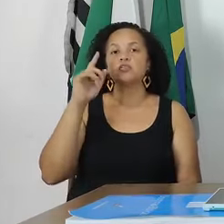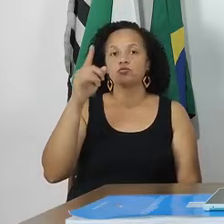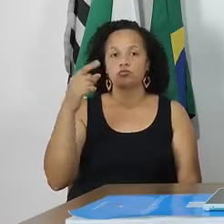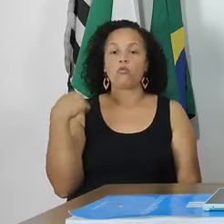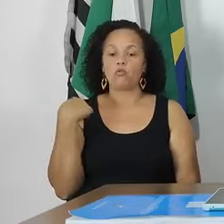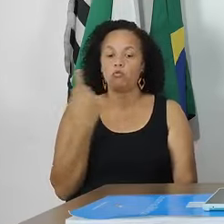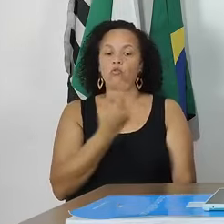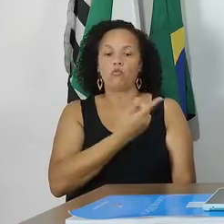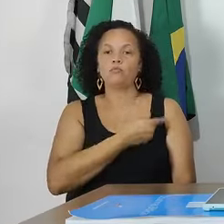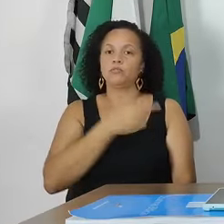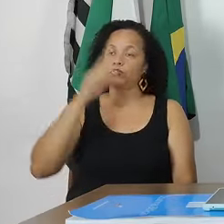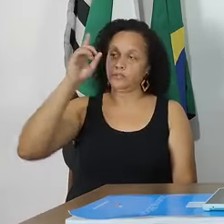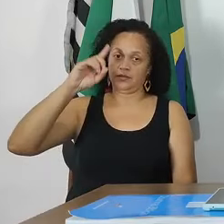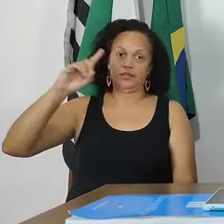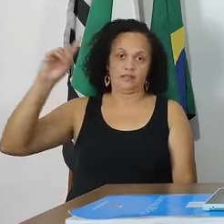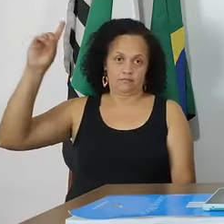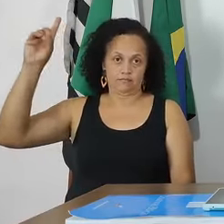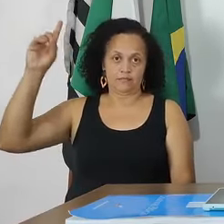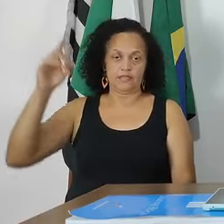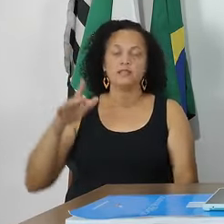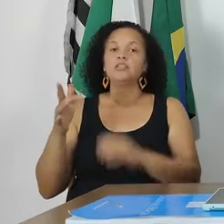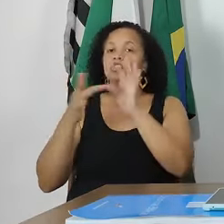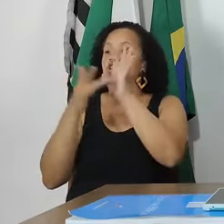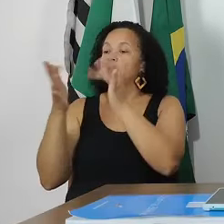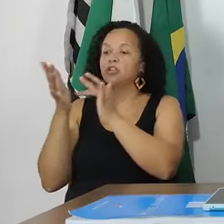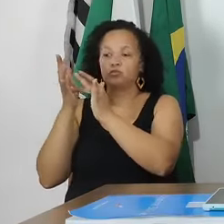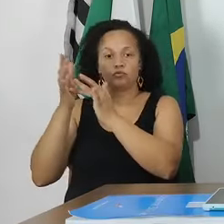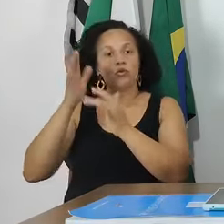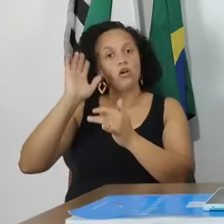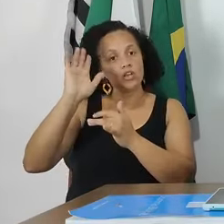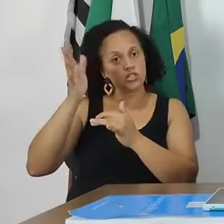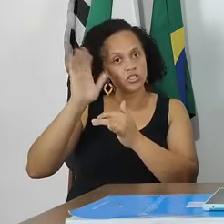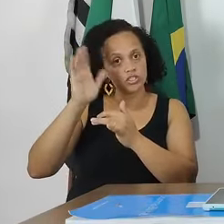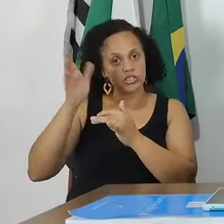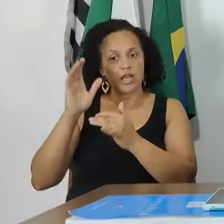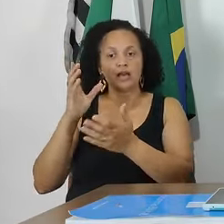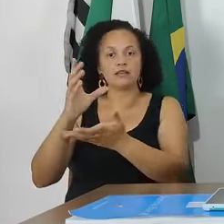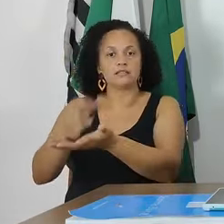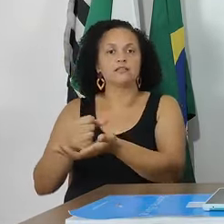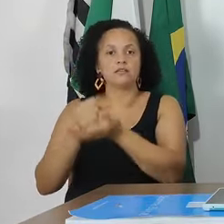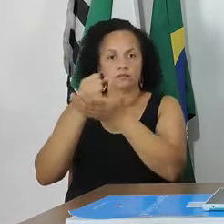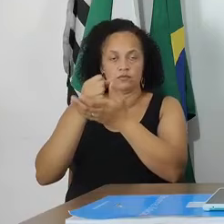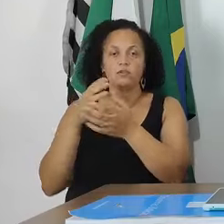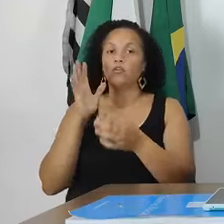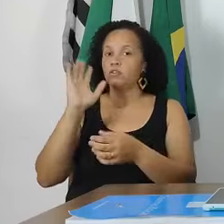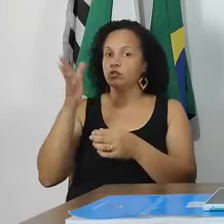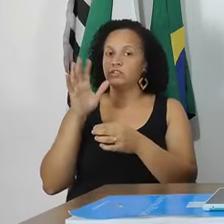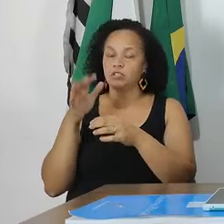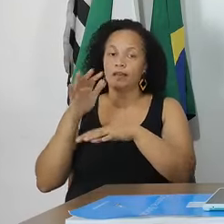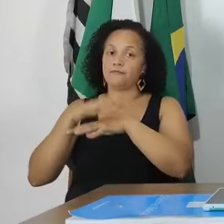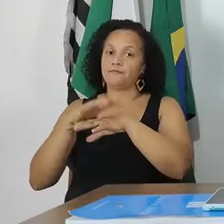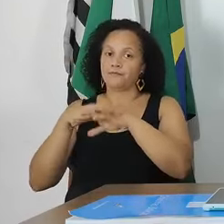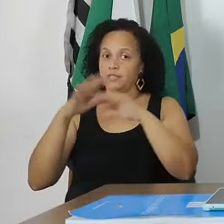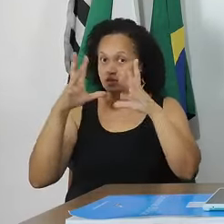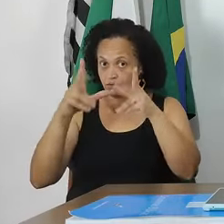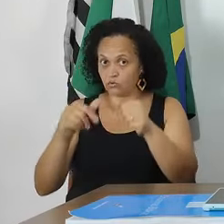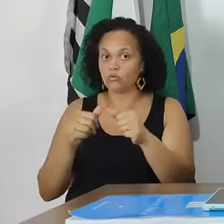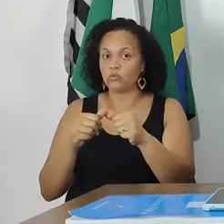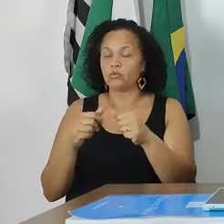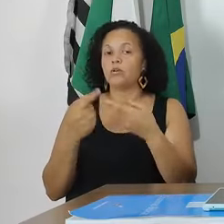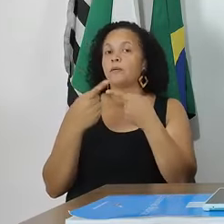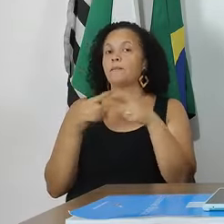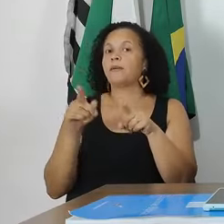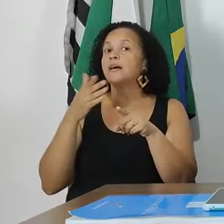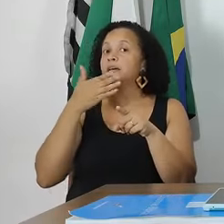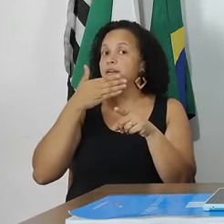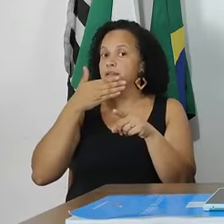de nós do que está no mundo. Então, o Senhor já nos advertiu. Toma cuidado, a direção vem de dentro, não